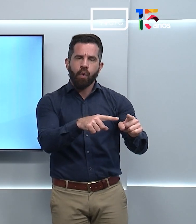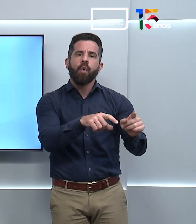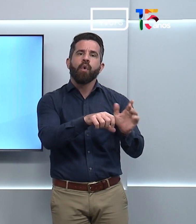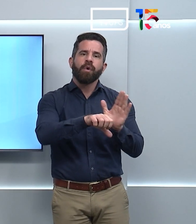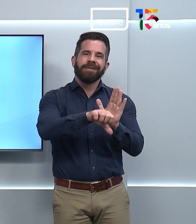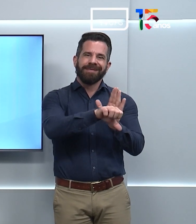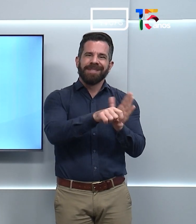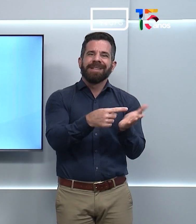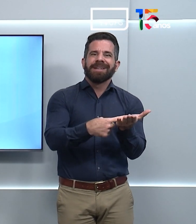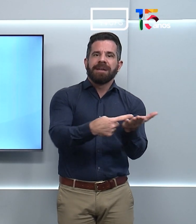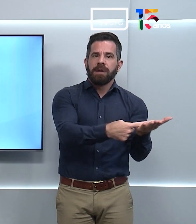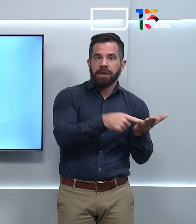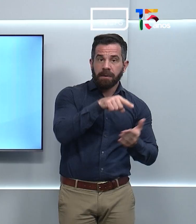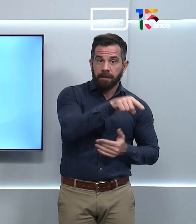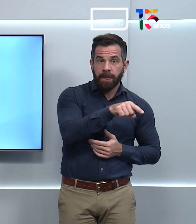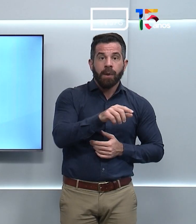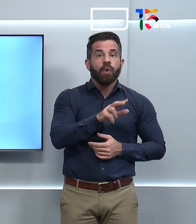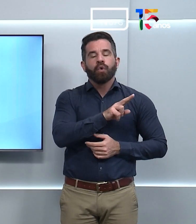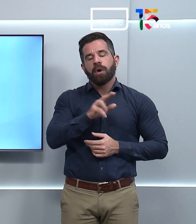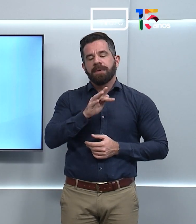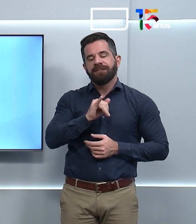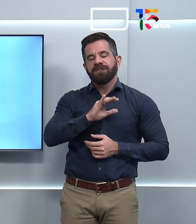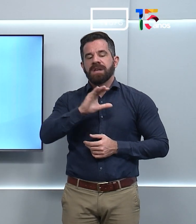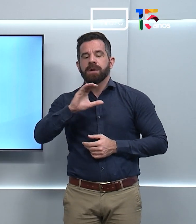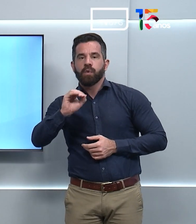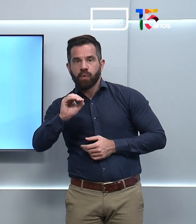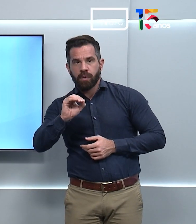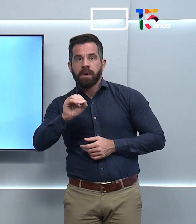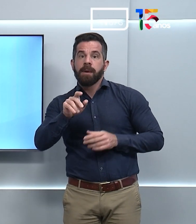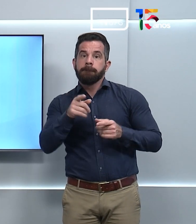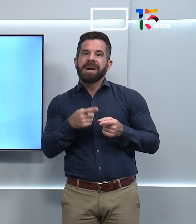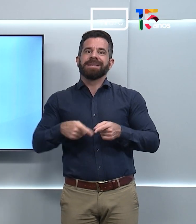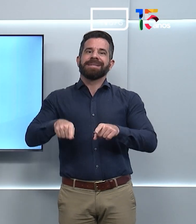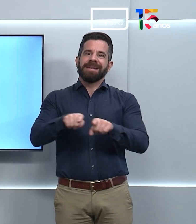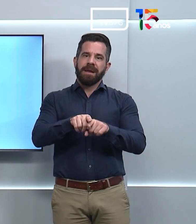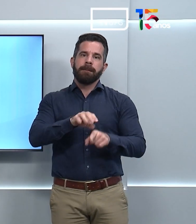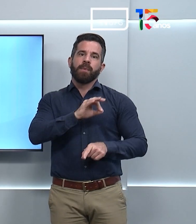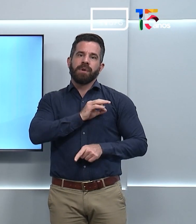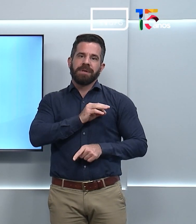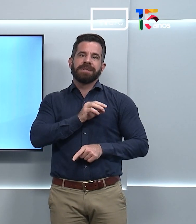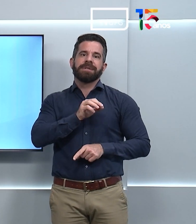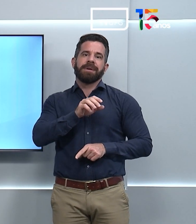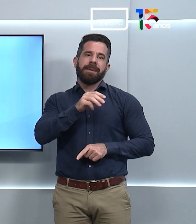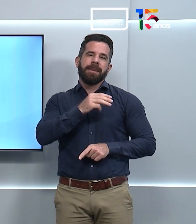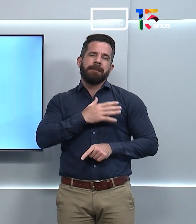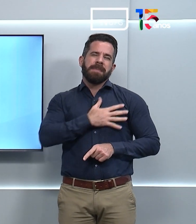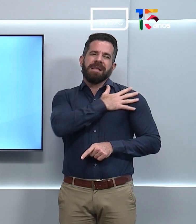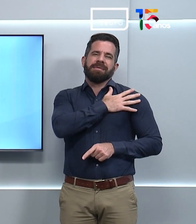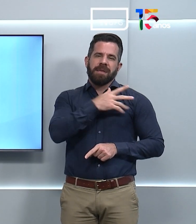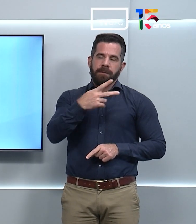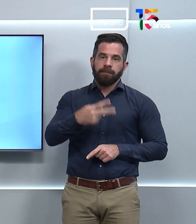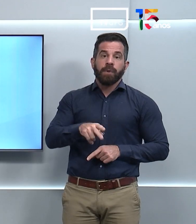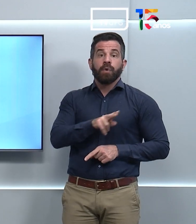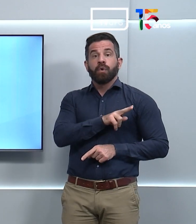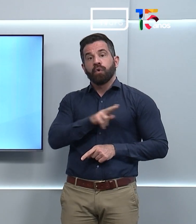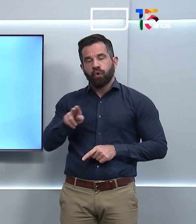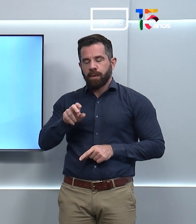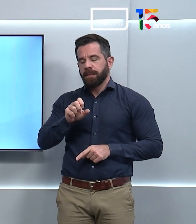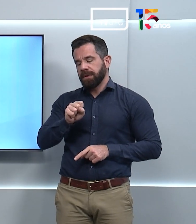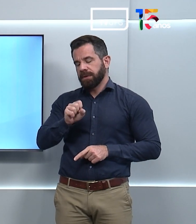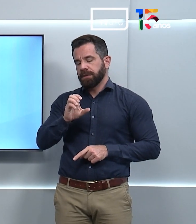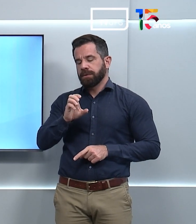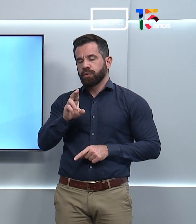a FICO, em parceria com a Polícia Militar do estado de Goiás. É a Operação Scutum, que tem o objetivo